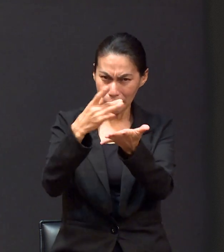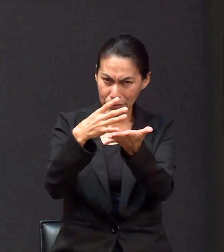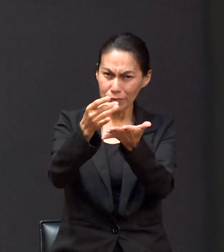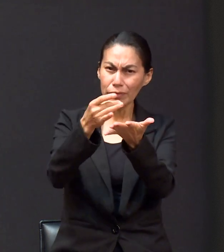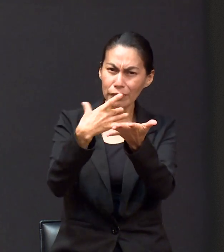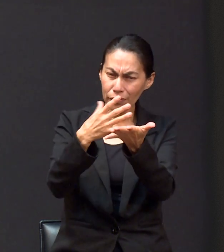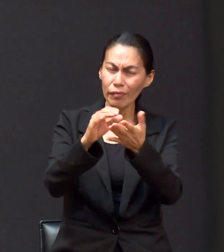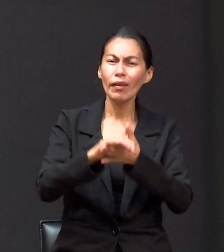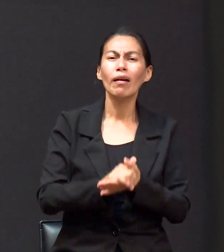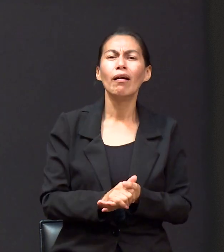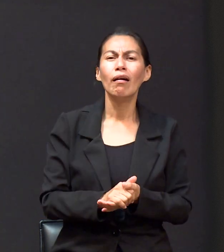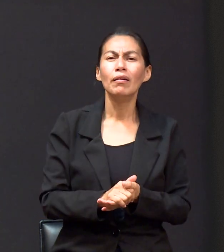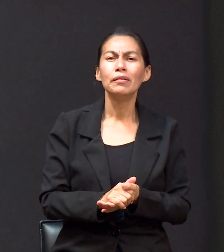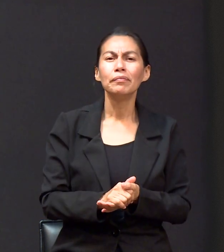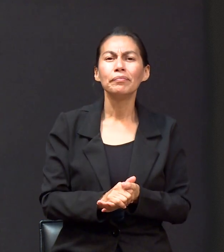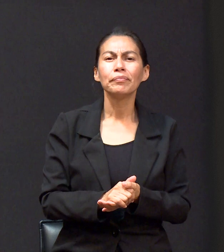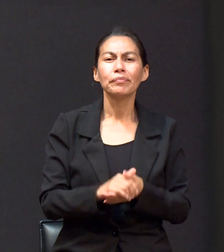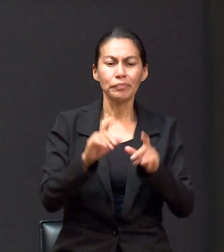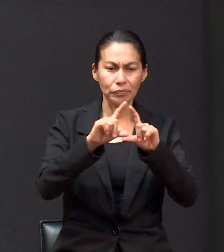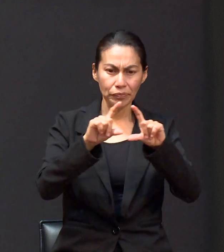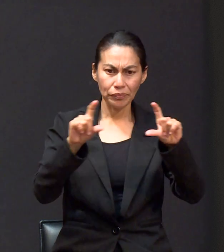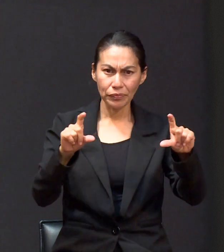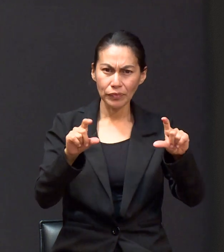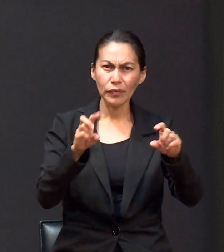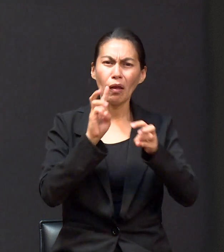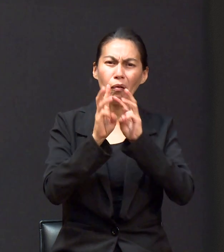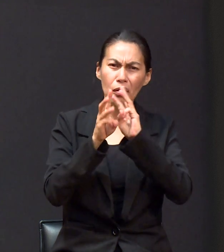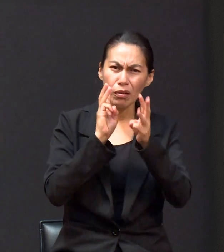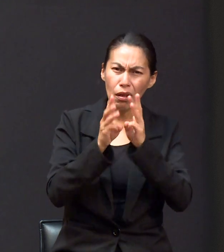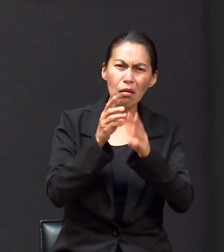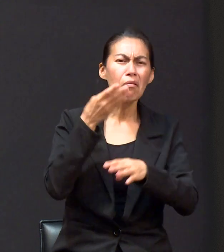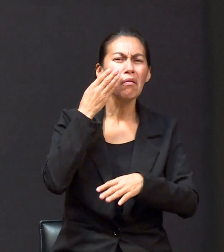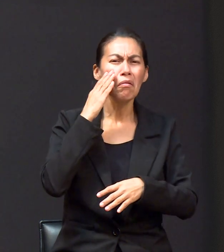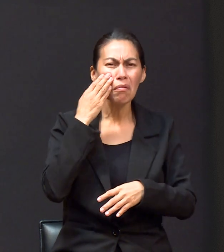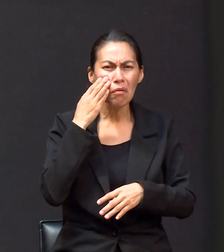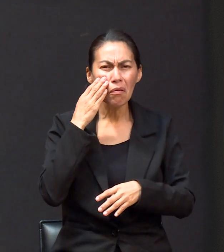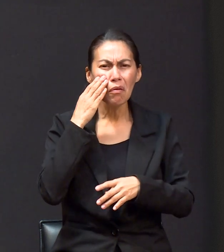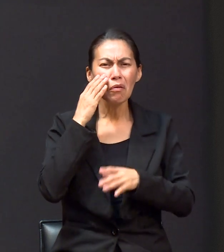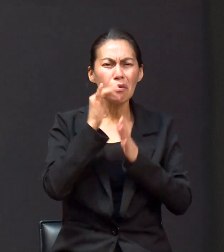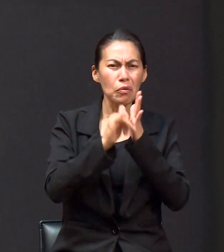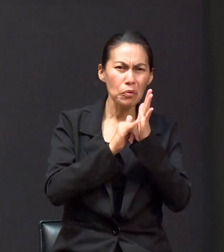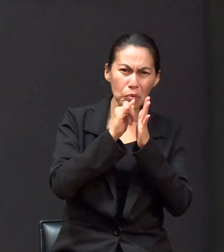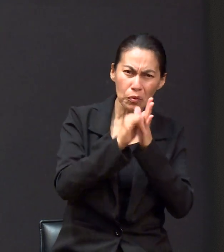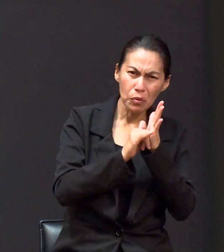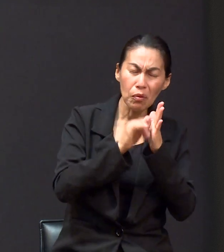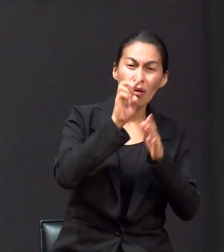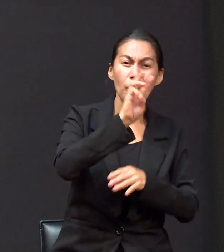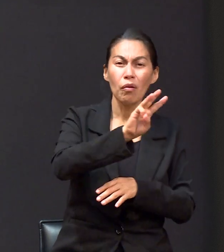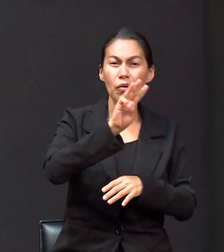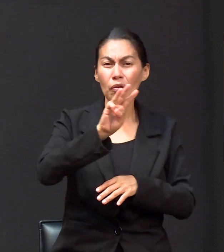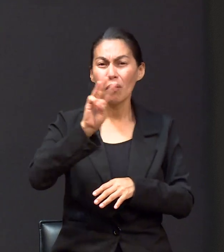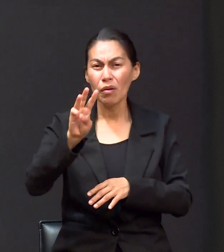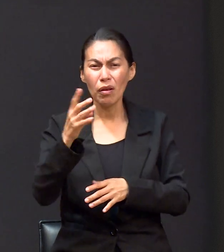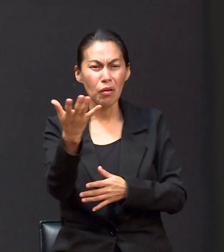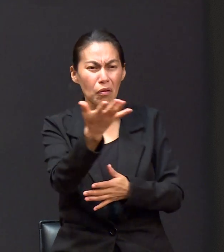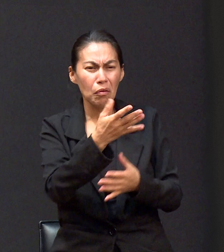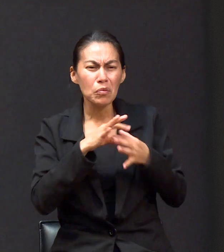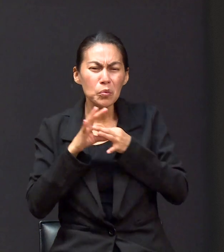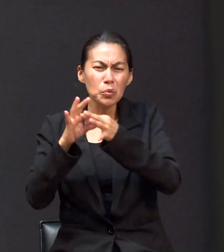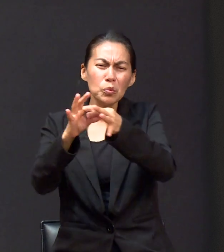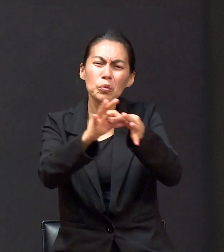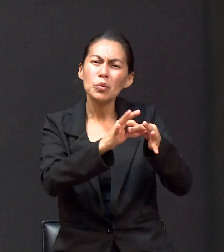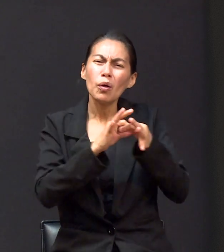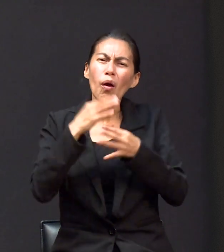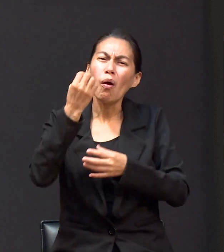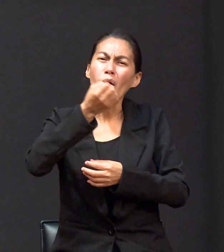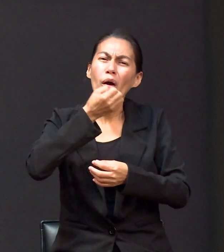pedidos de oración a los medios que pasan, que estarán pasando también en pantalla, para que todos nos unamos